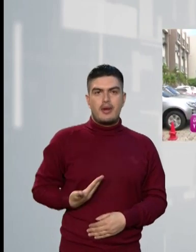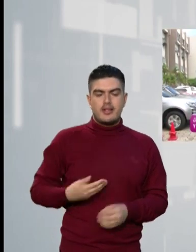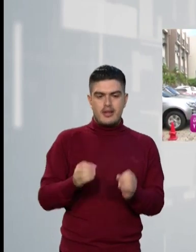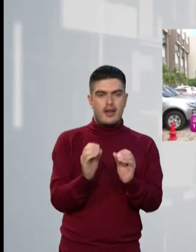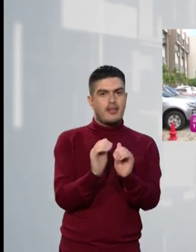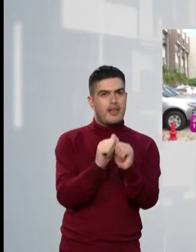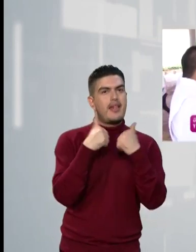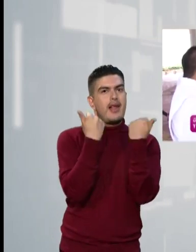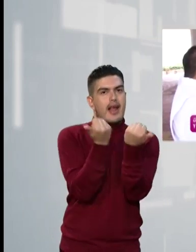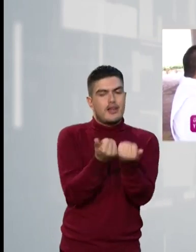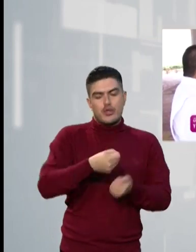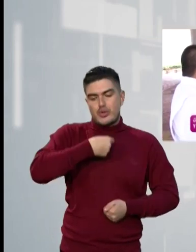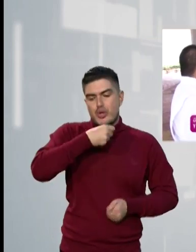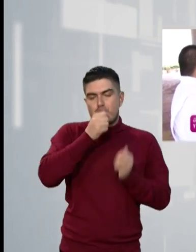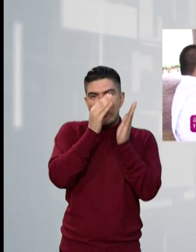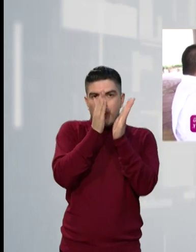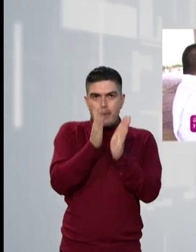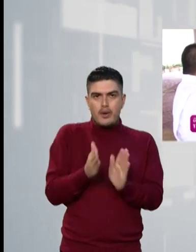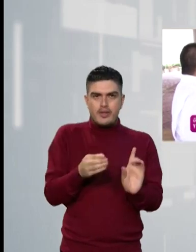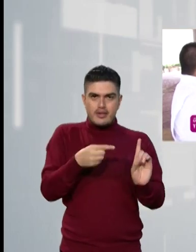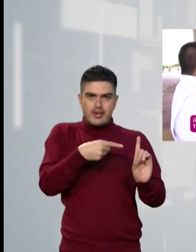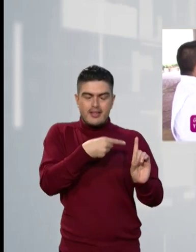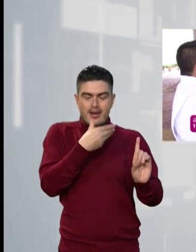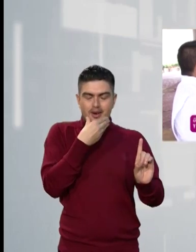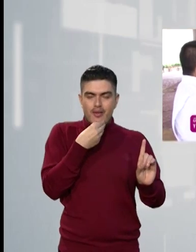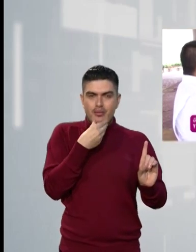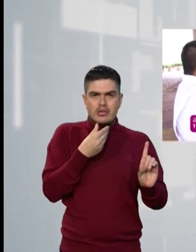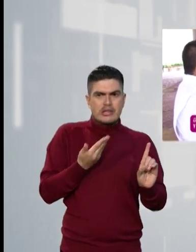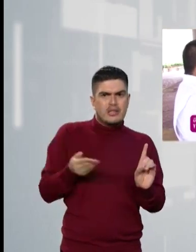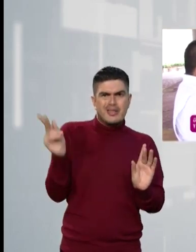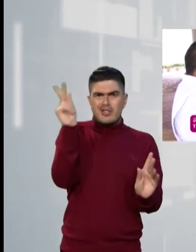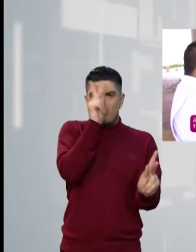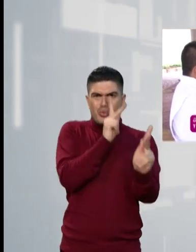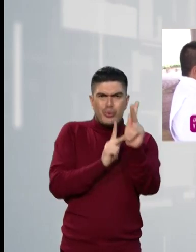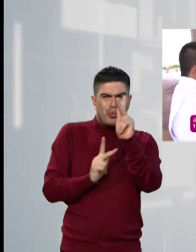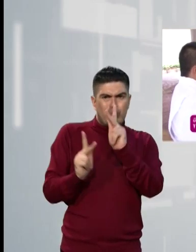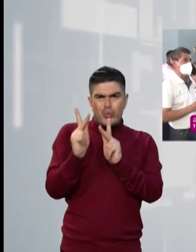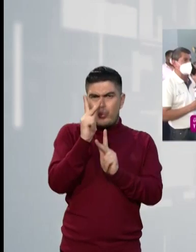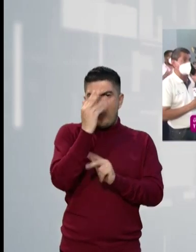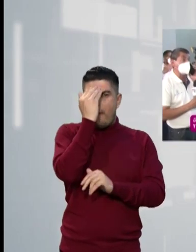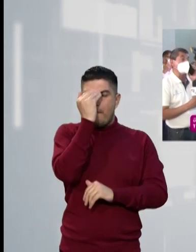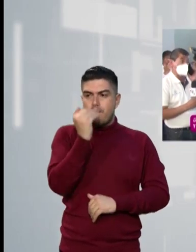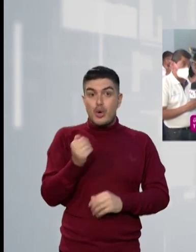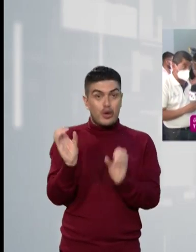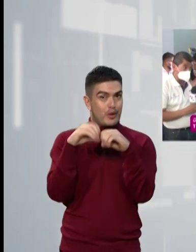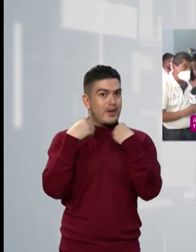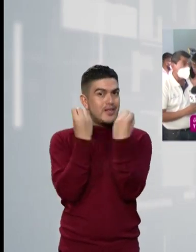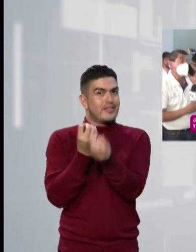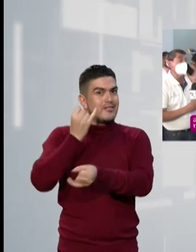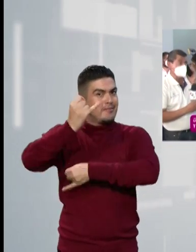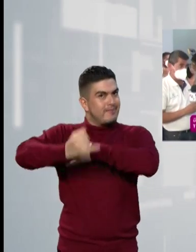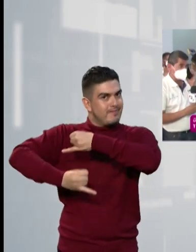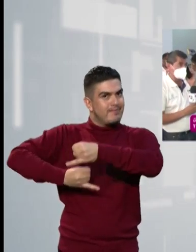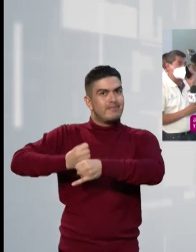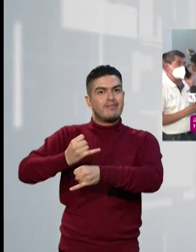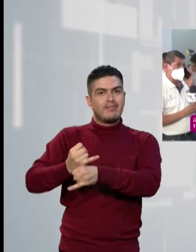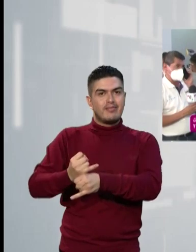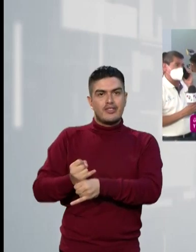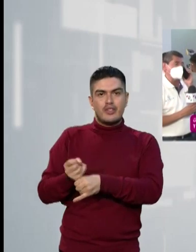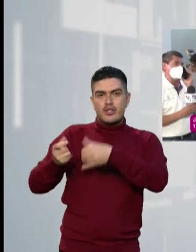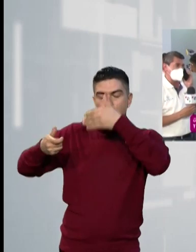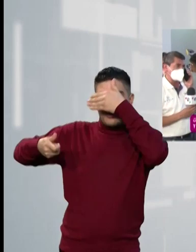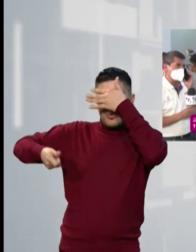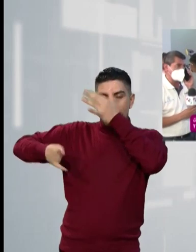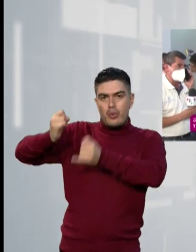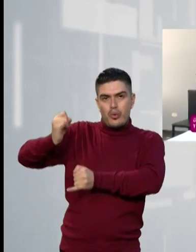de periodistas de Honduras osmán Reyes Pavón externa su preocupación luego que organismos internacionales como la Corte Interamericana de